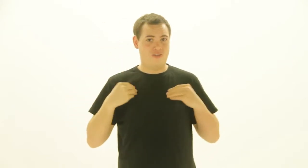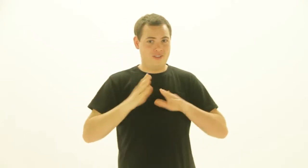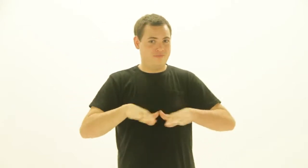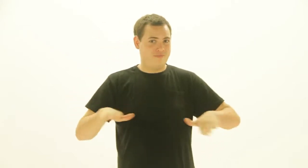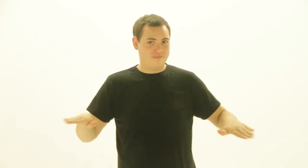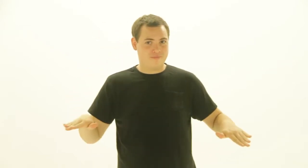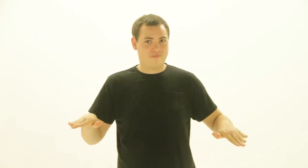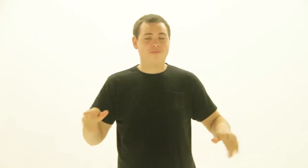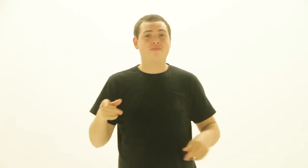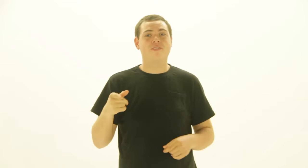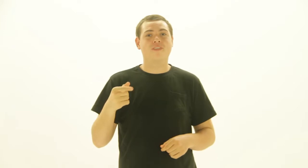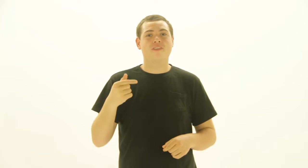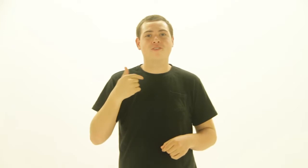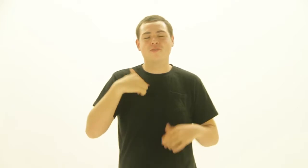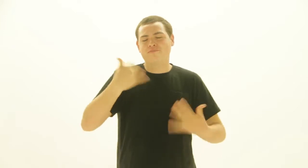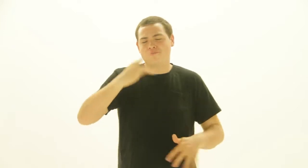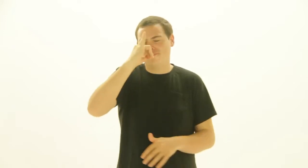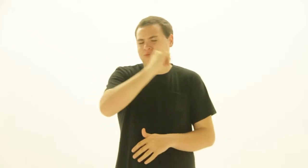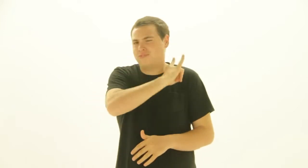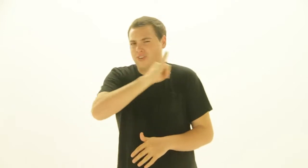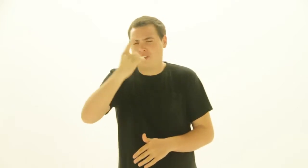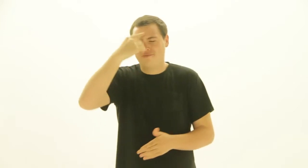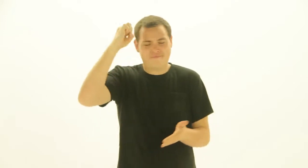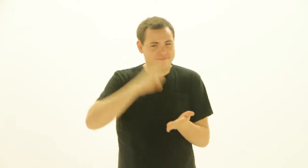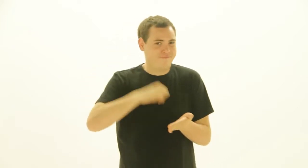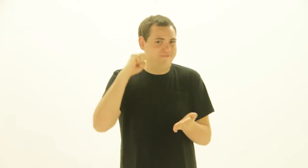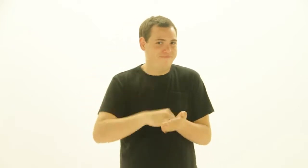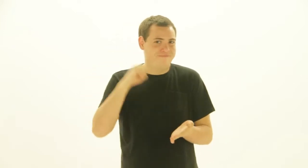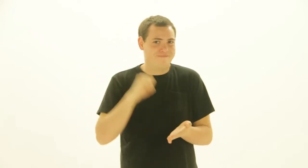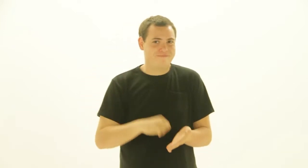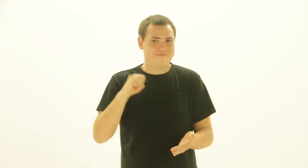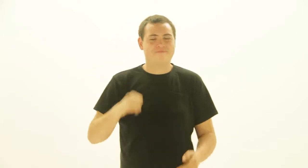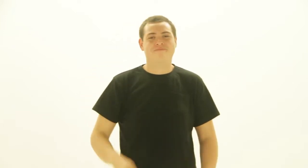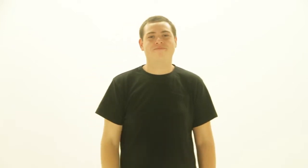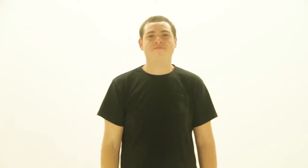de la escuela y soy alumno también y soy fatal, me porto horrible.